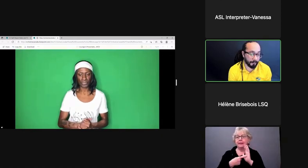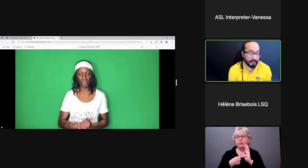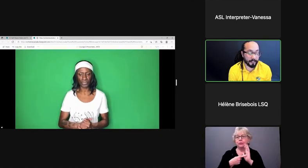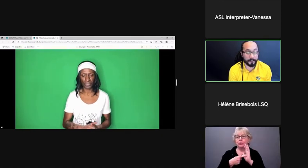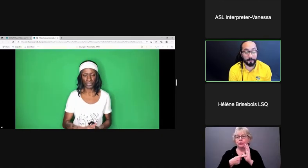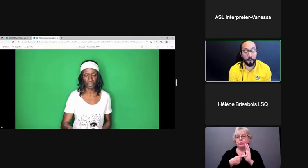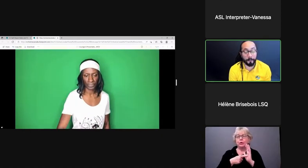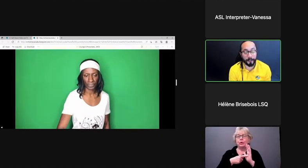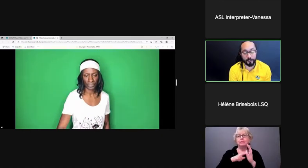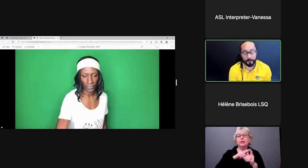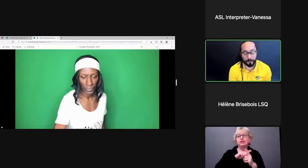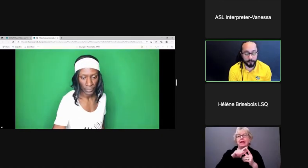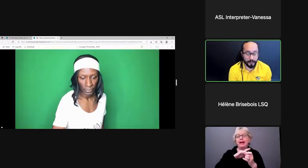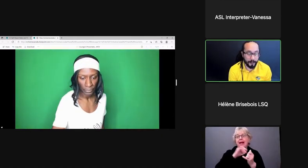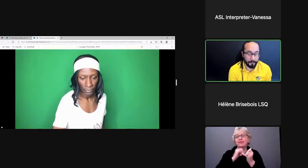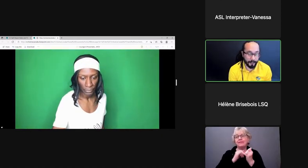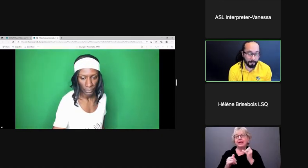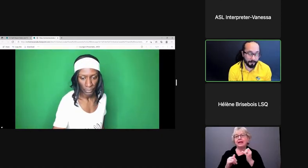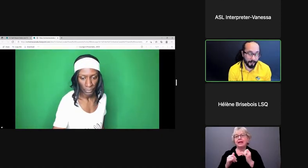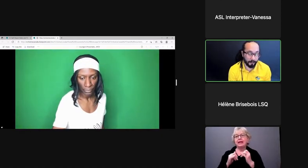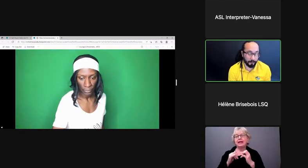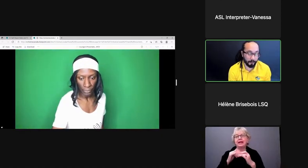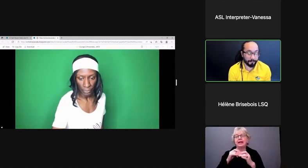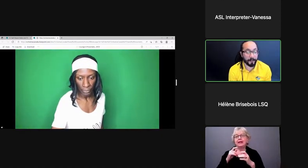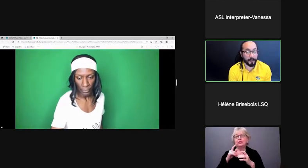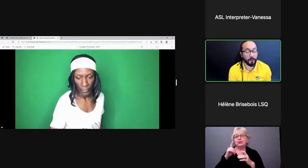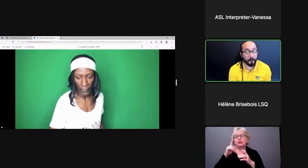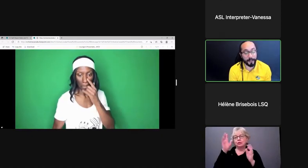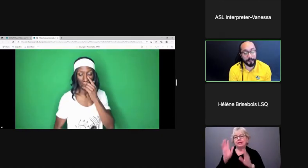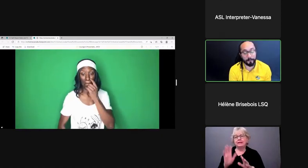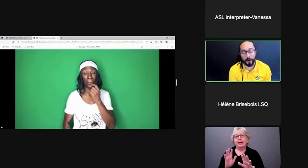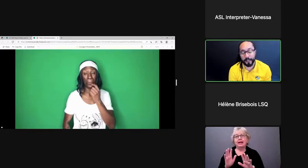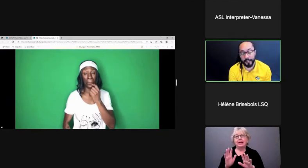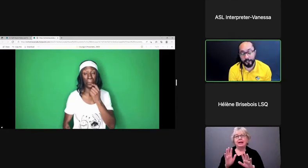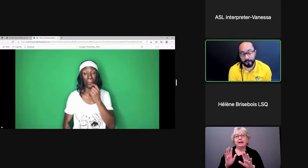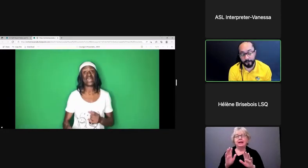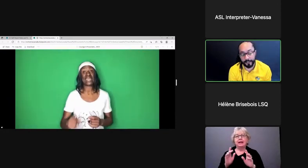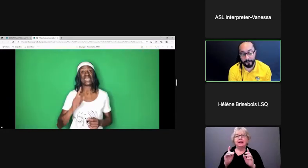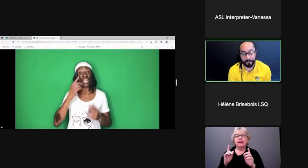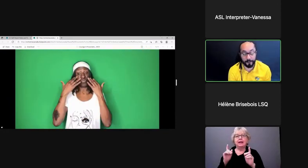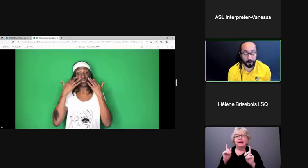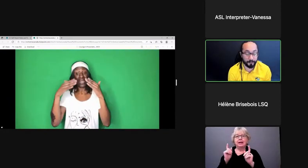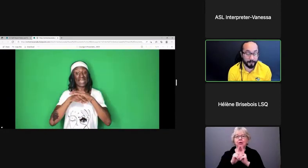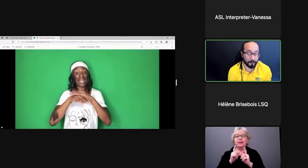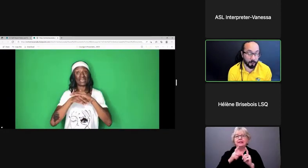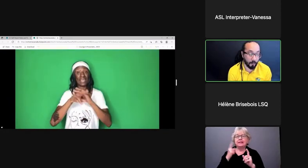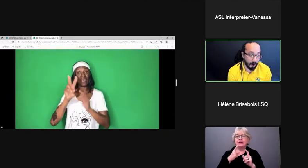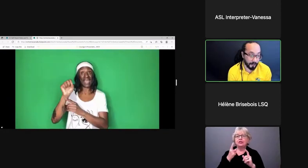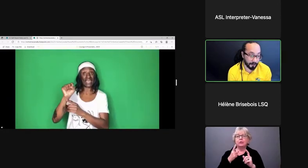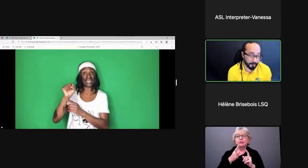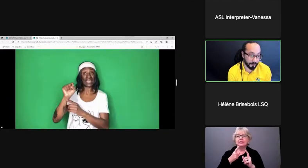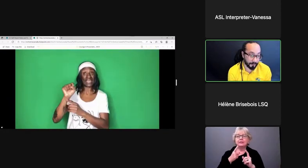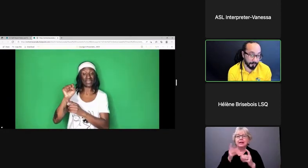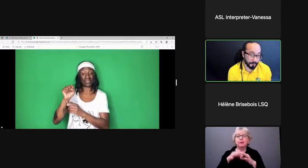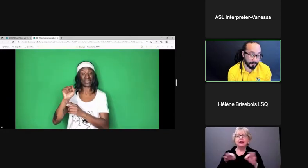fin du spectacle est également quelque chose de très valable. Ce n pas